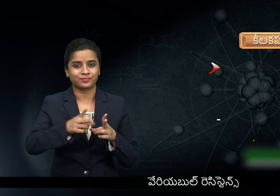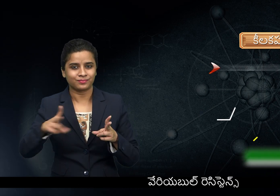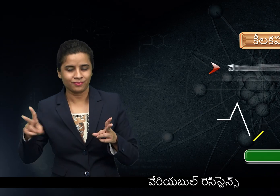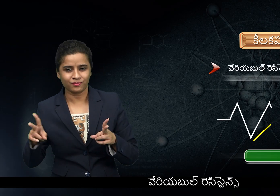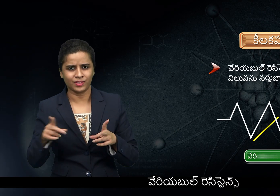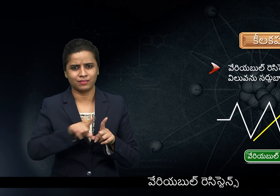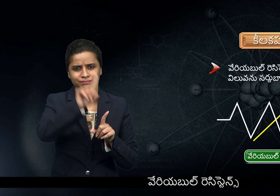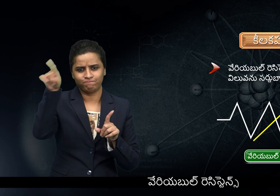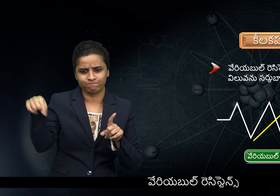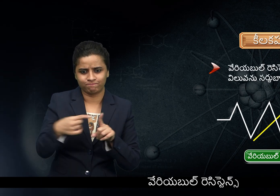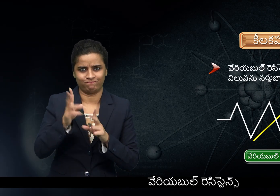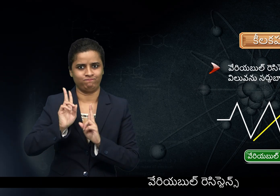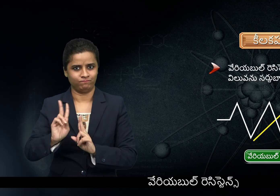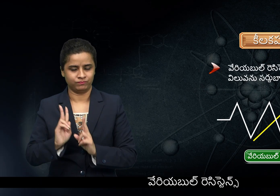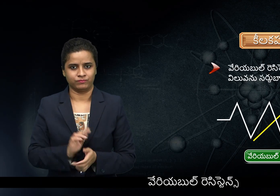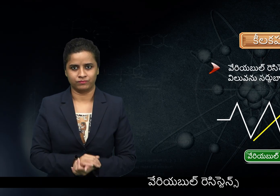వేరియబుల్ రెసిస్టెన్స్,